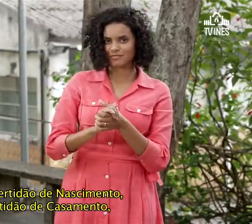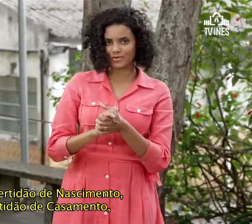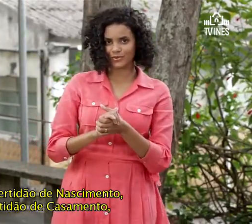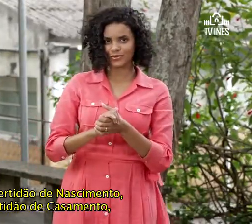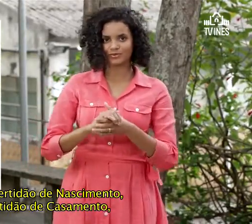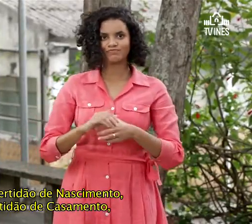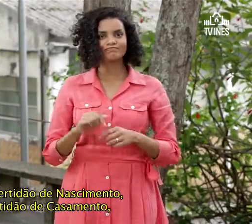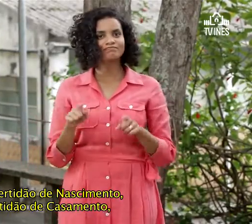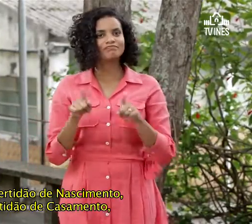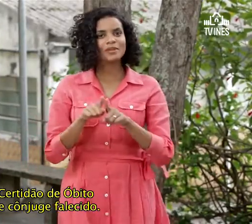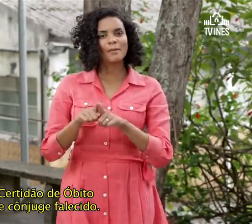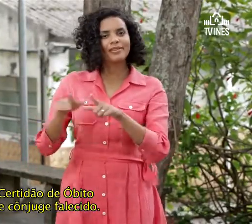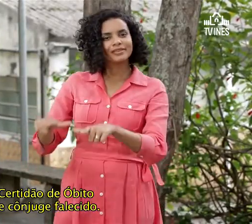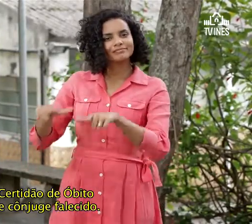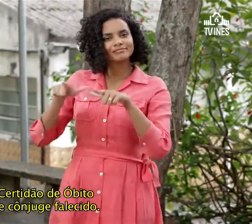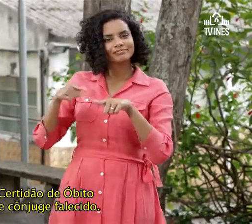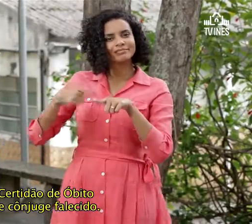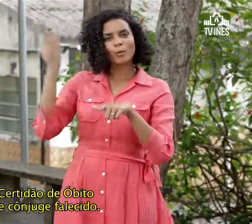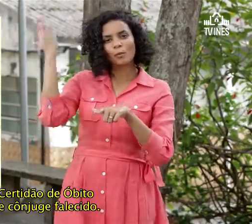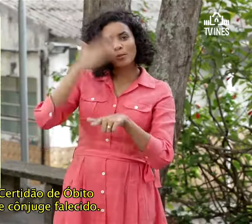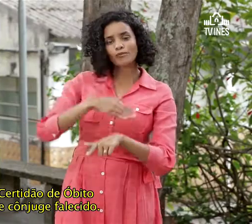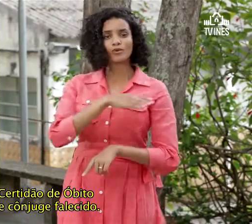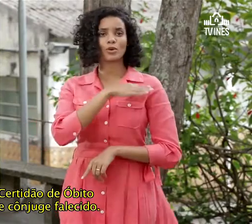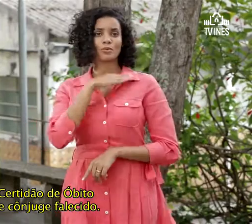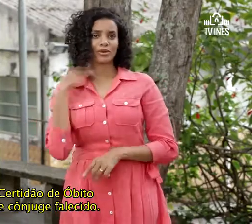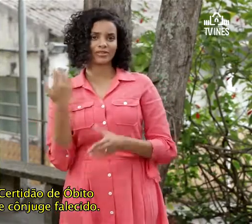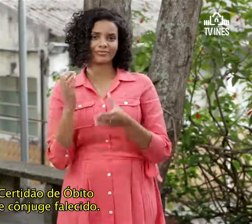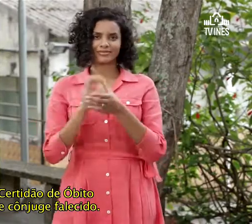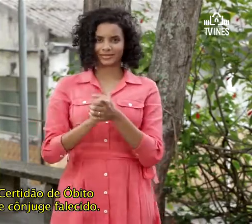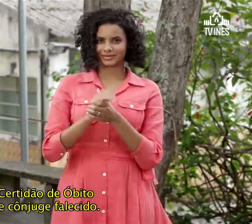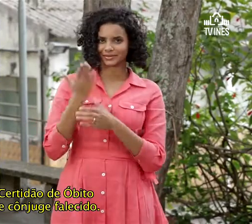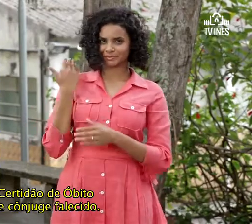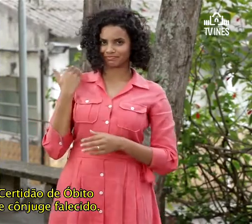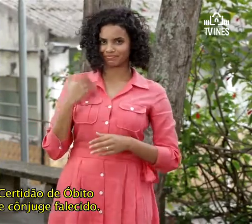certidão de casamento, certidão de óbito de cônjuge falecido.